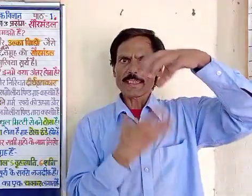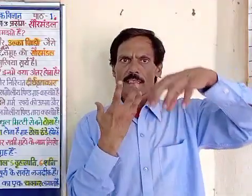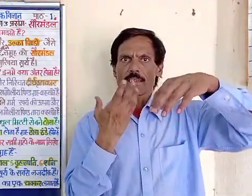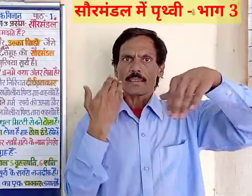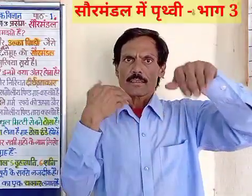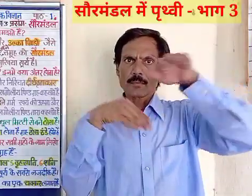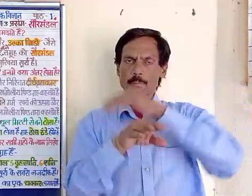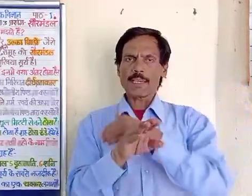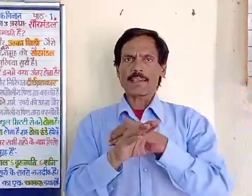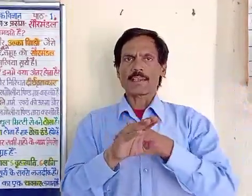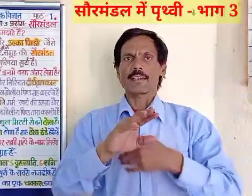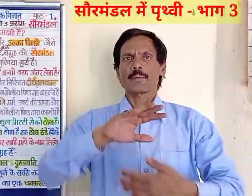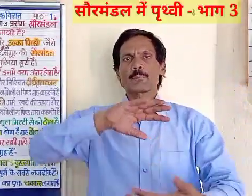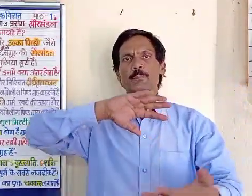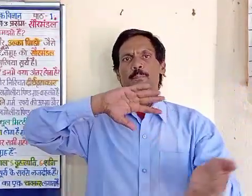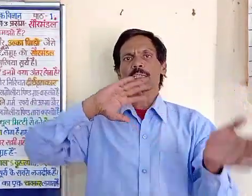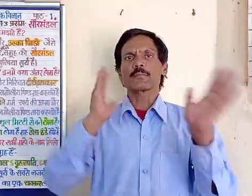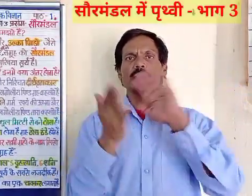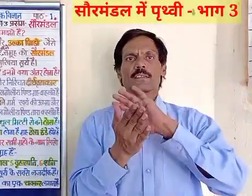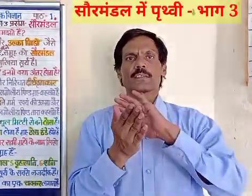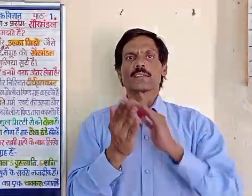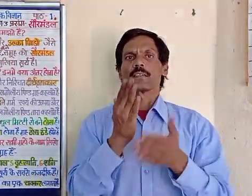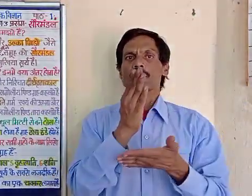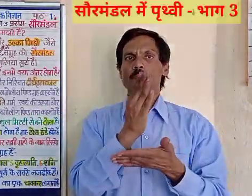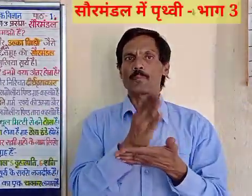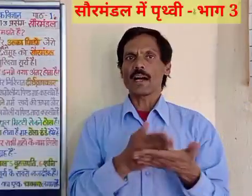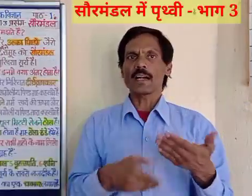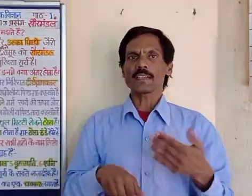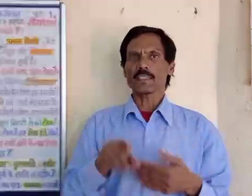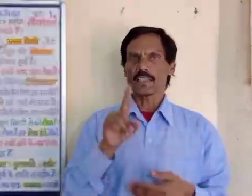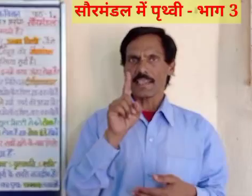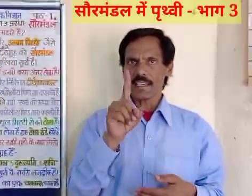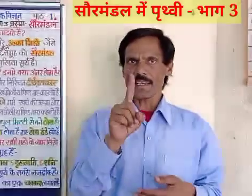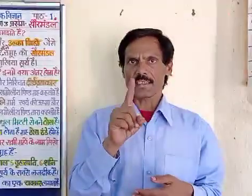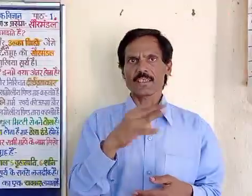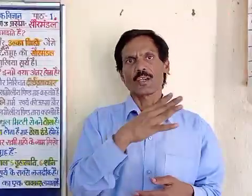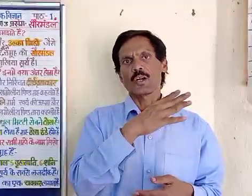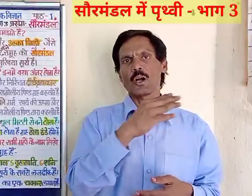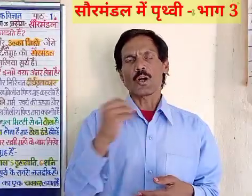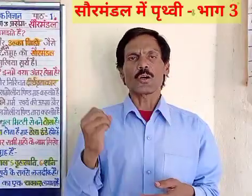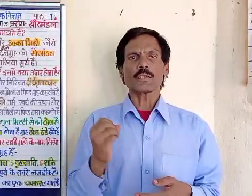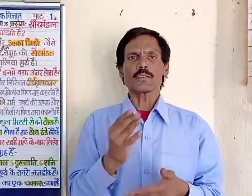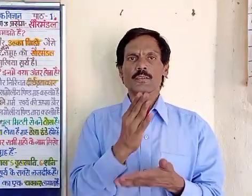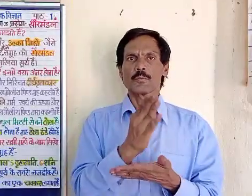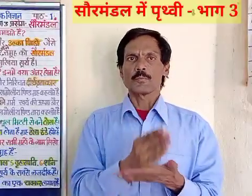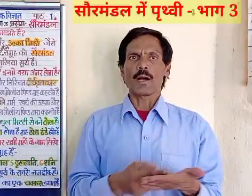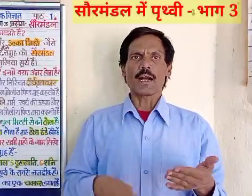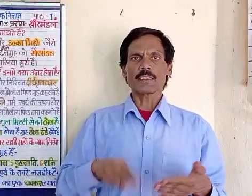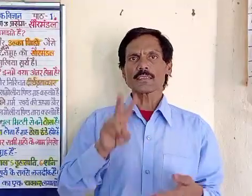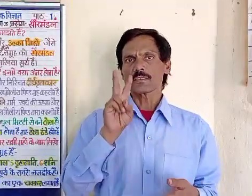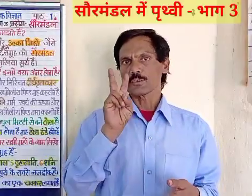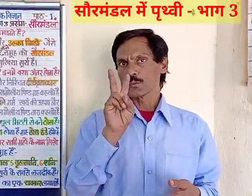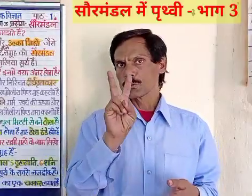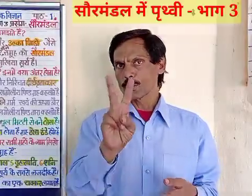सौरमंडल में पृथ्वी भाग 1 और भाग 2